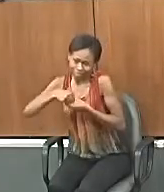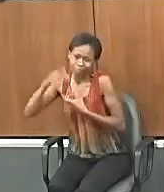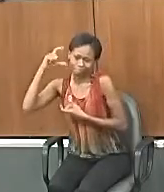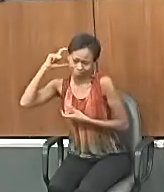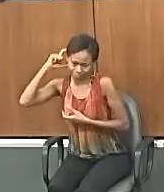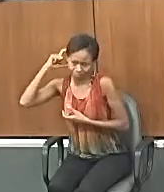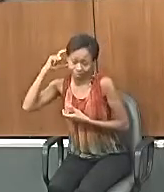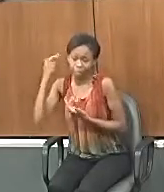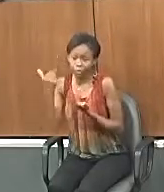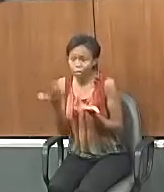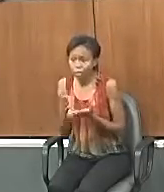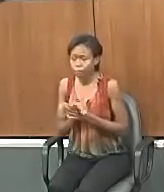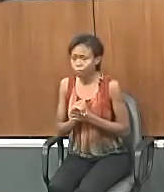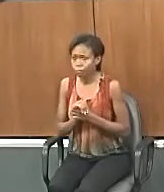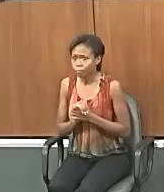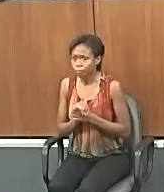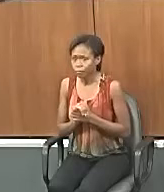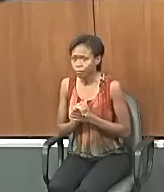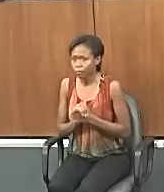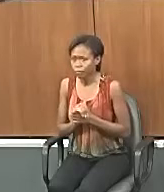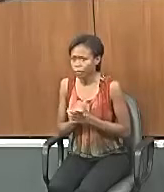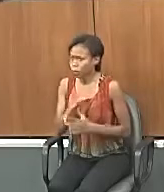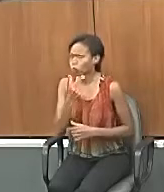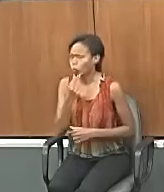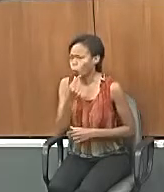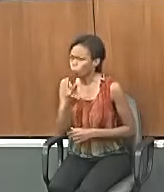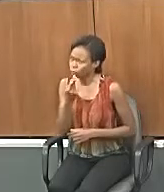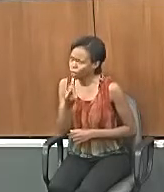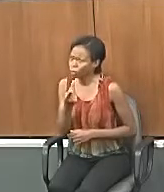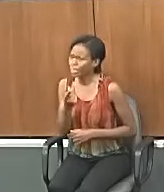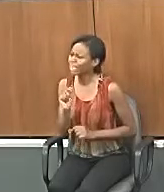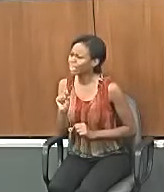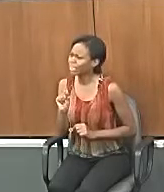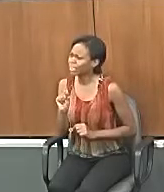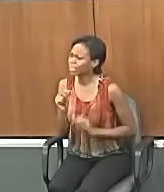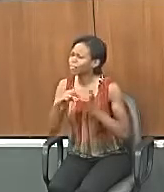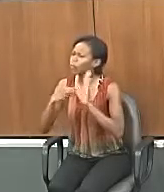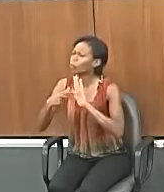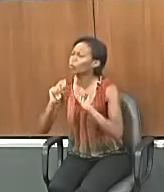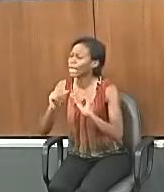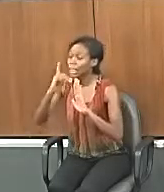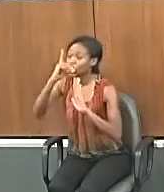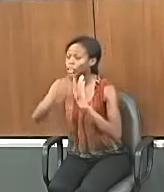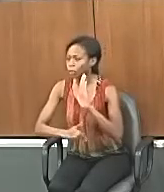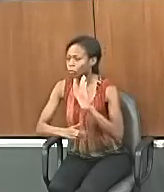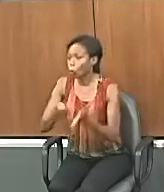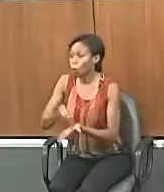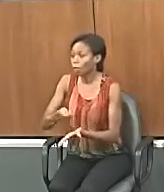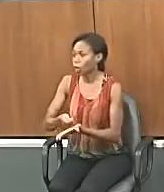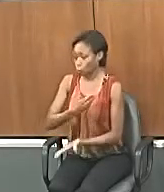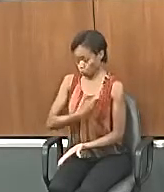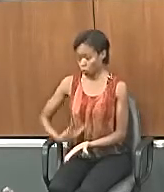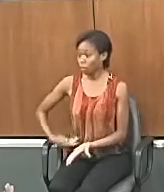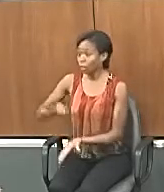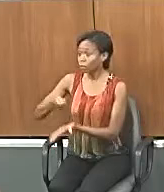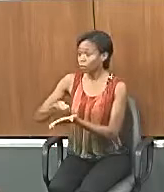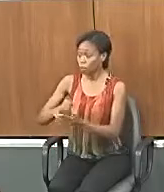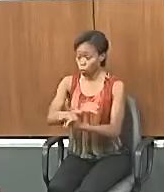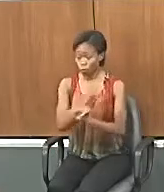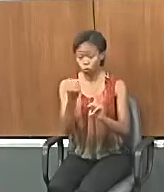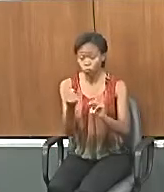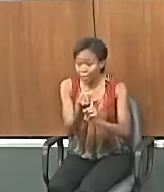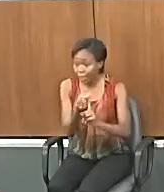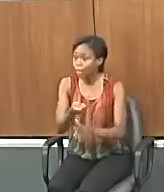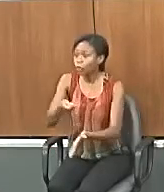voz e nem se falou no início da sua fala trata se de um direito é uma obrigação do estado navegação da sociedade